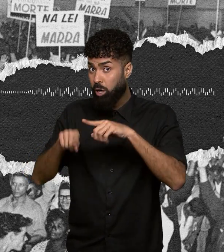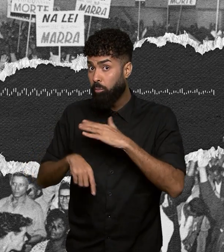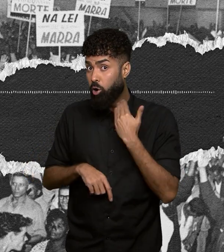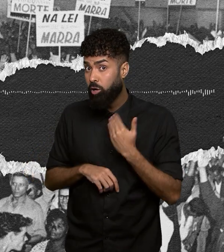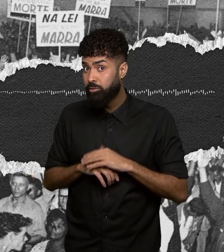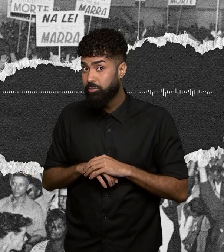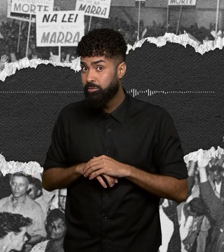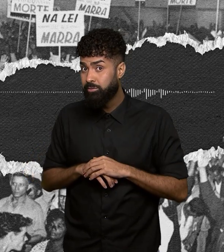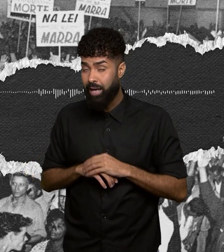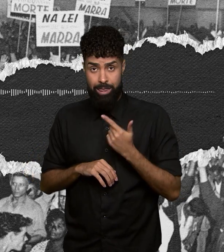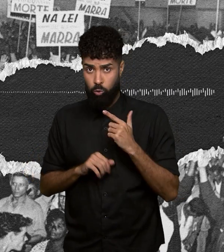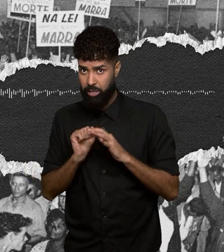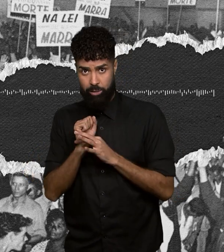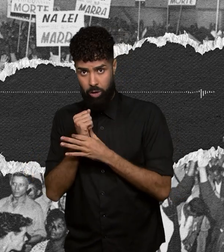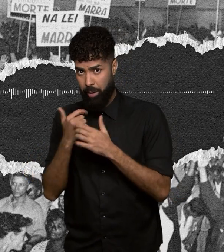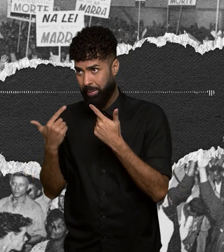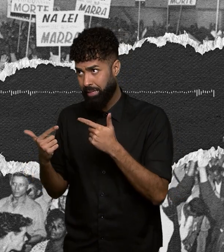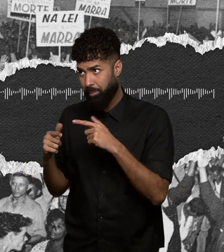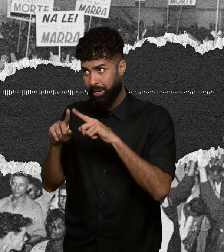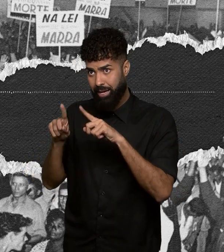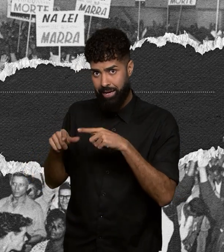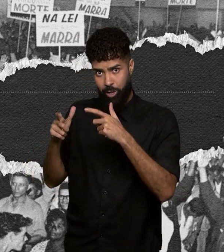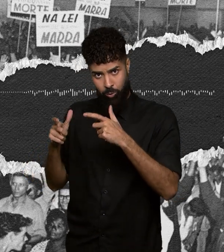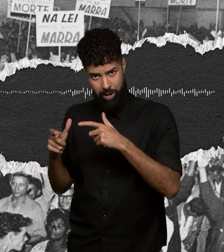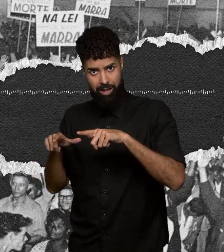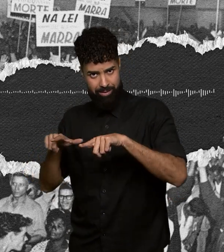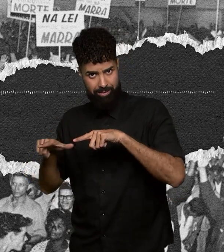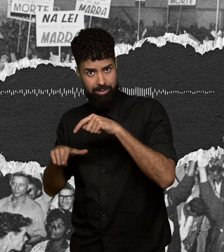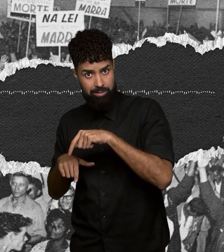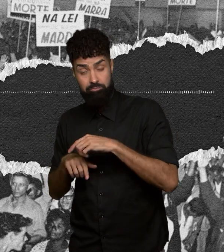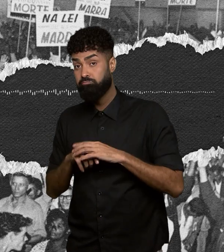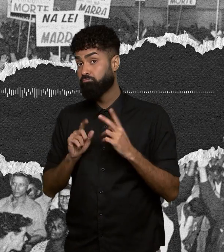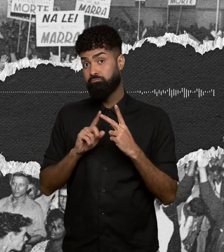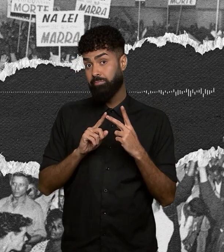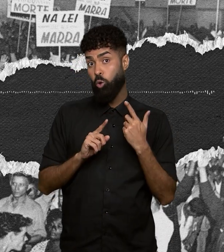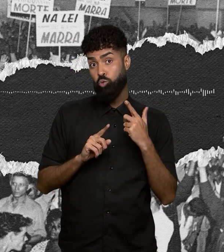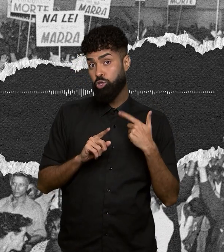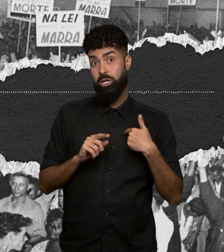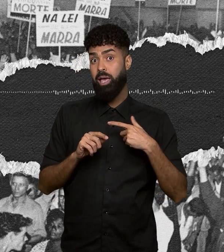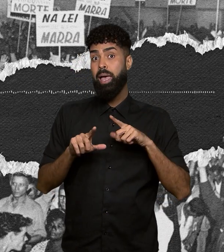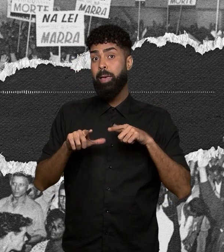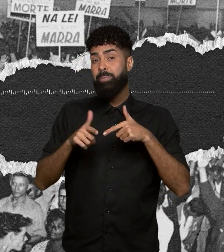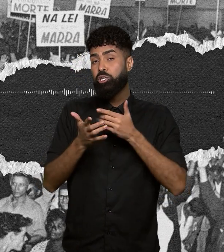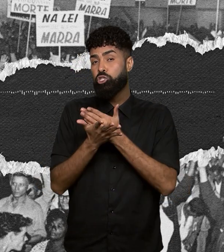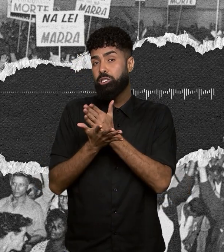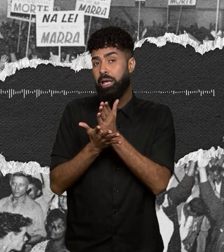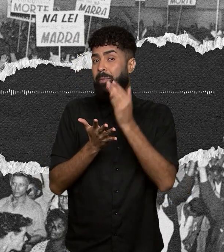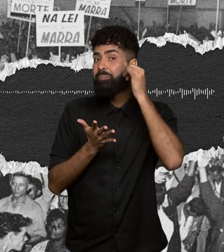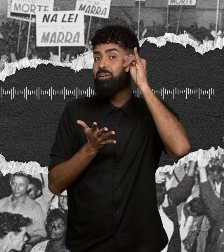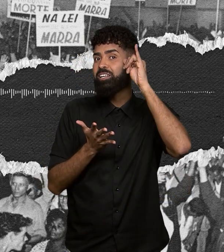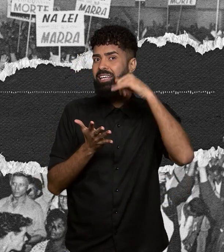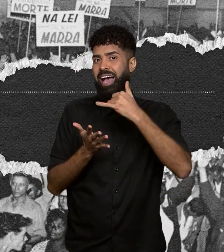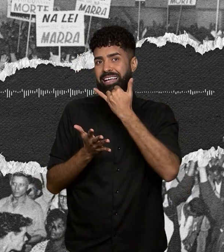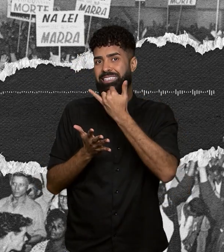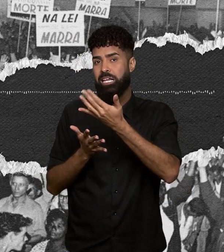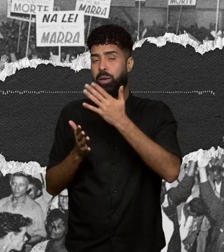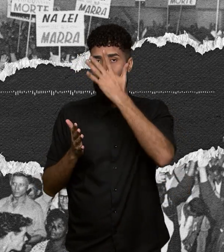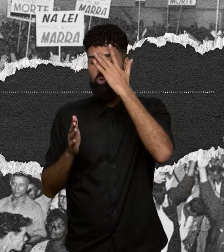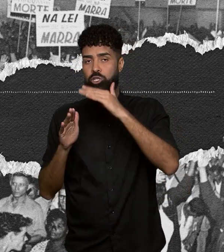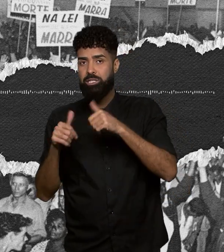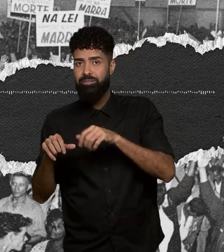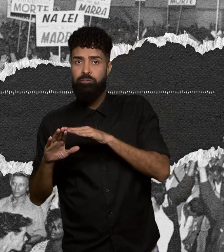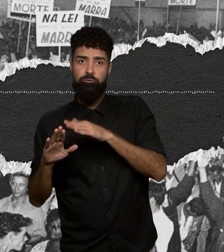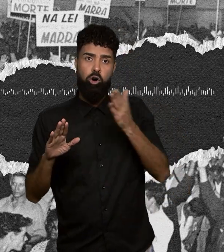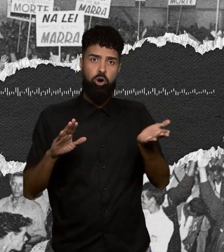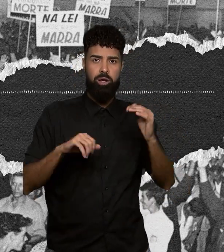não tinha segurança para trabalhador no local de trabalho também não havia medidas para prevenir acidentes contra Quem estava do lado de fora das